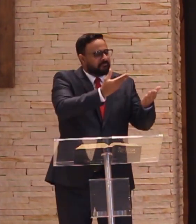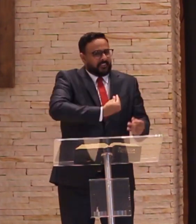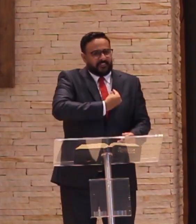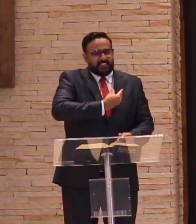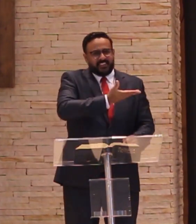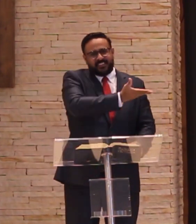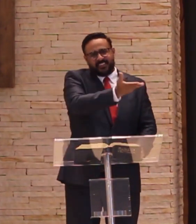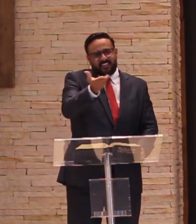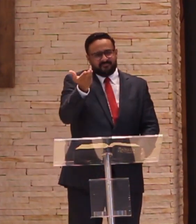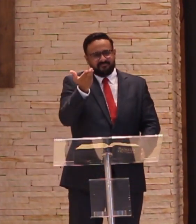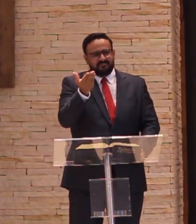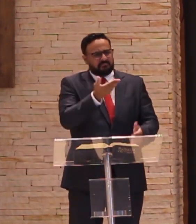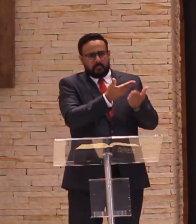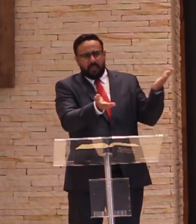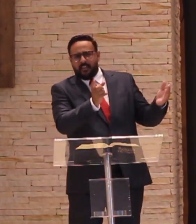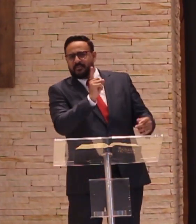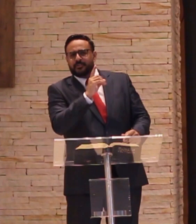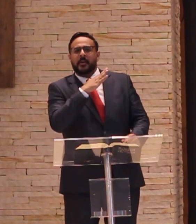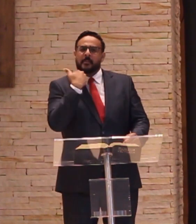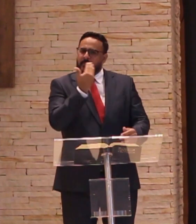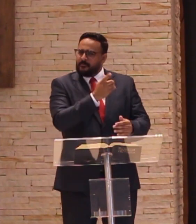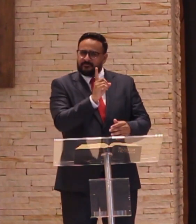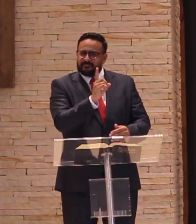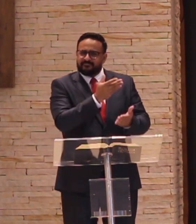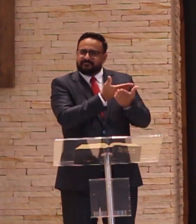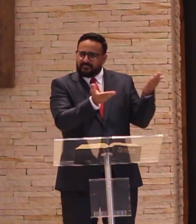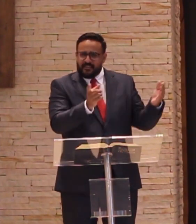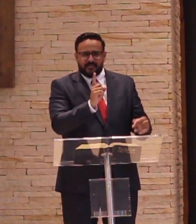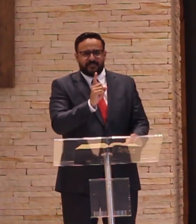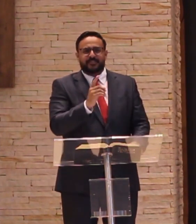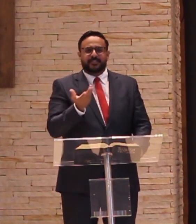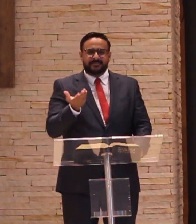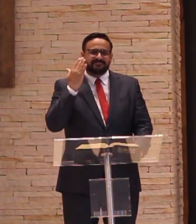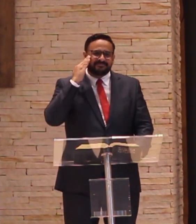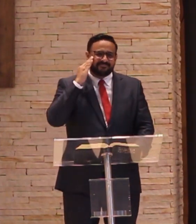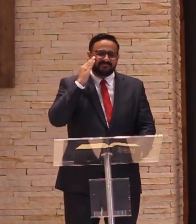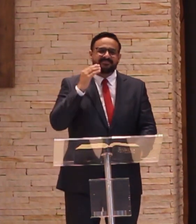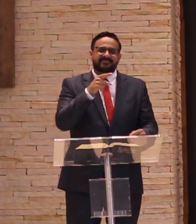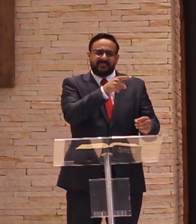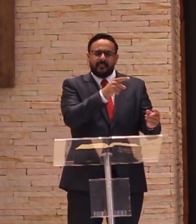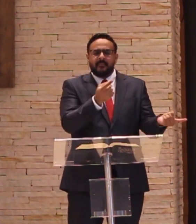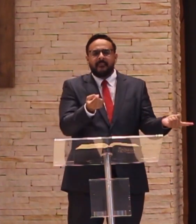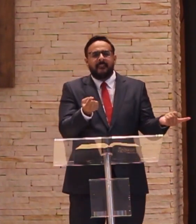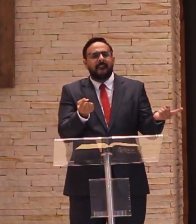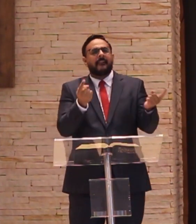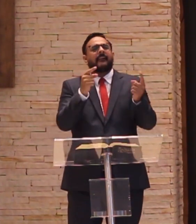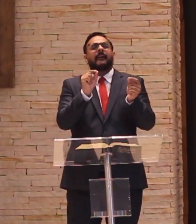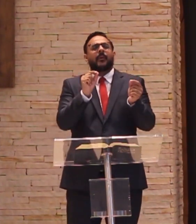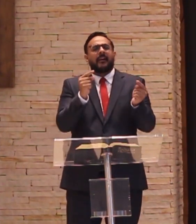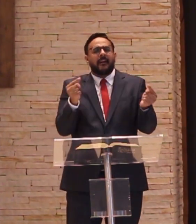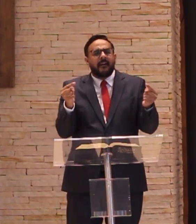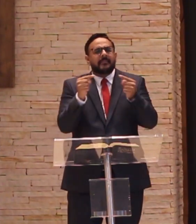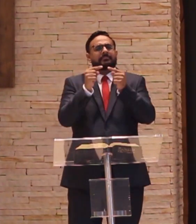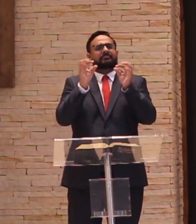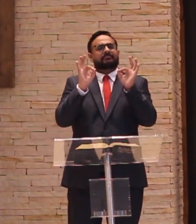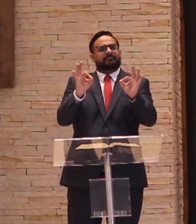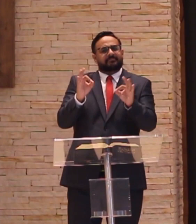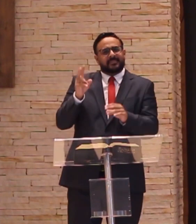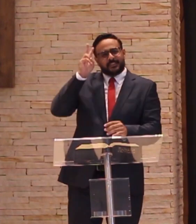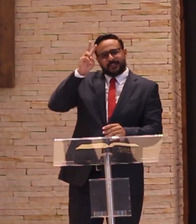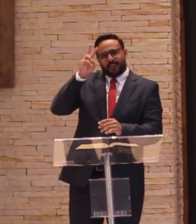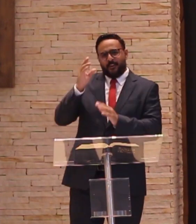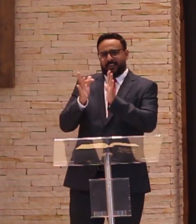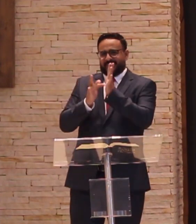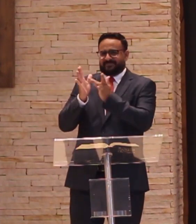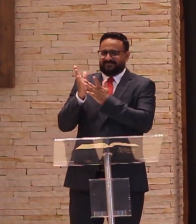Então, assim o povo demonstrou que eles estavam conectados a Deus, por isso tiveram seus primogênitos poupados, eles não